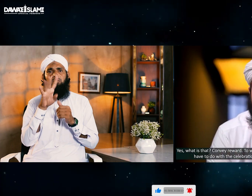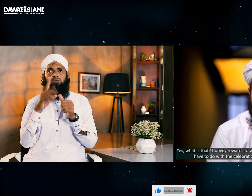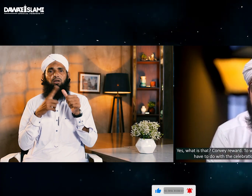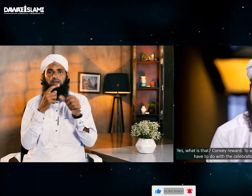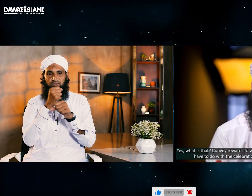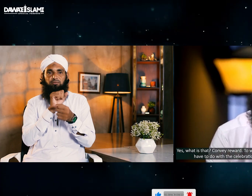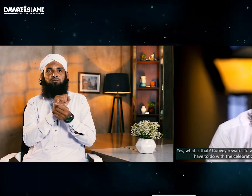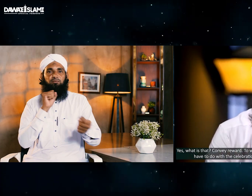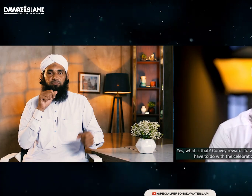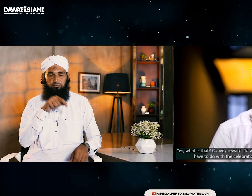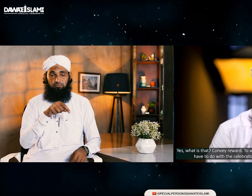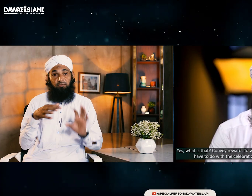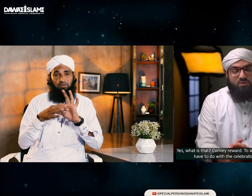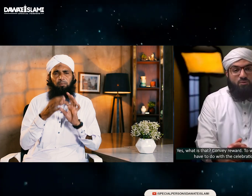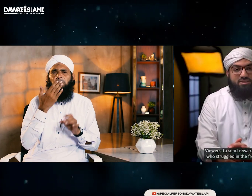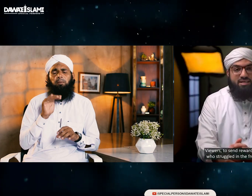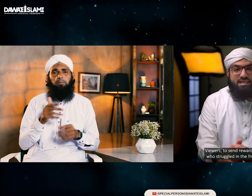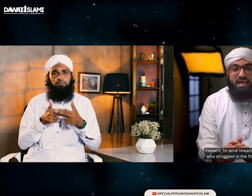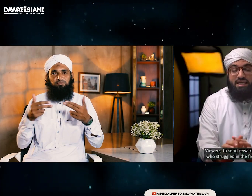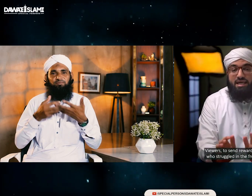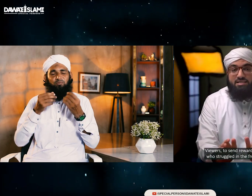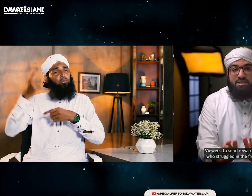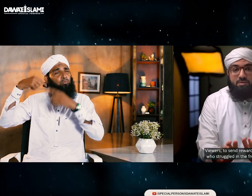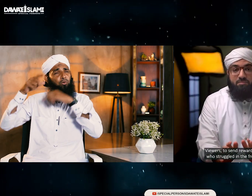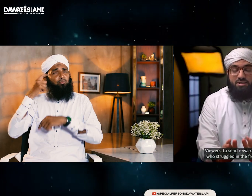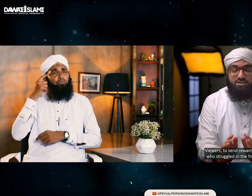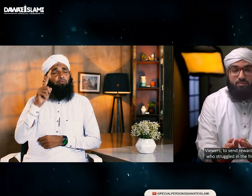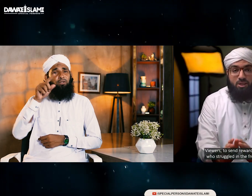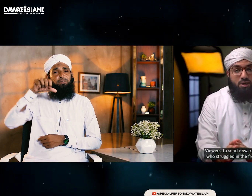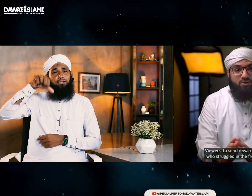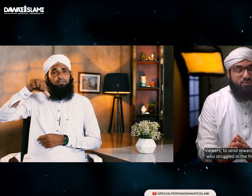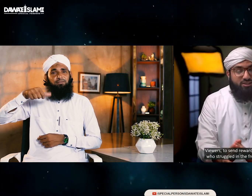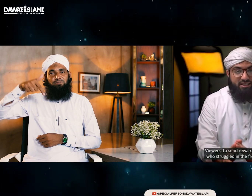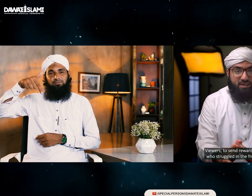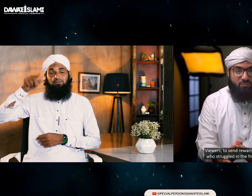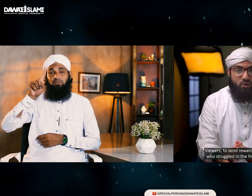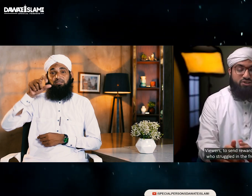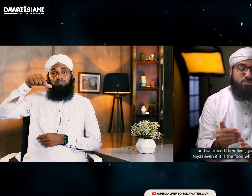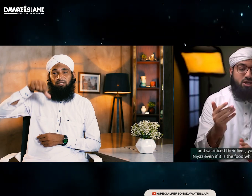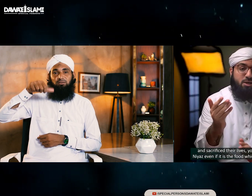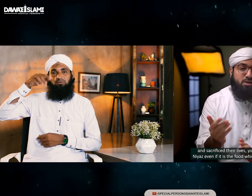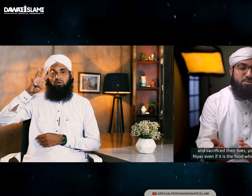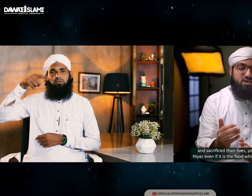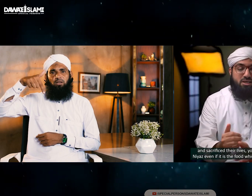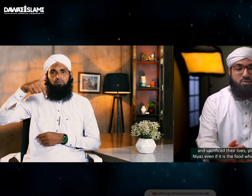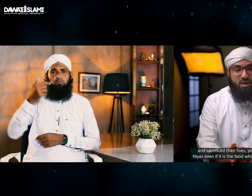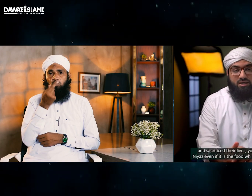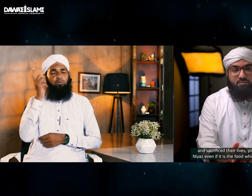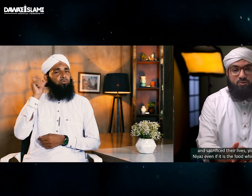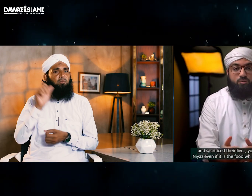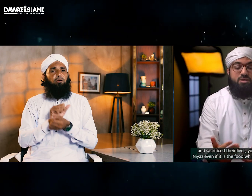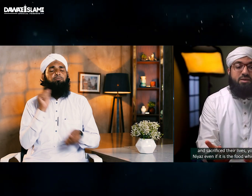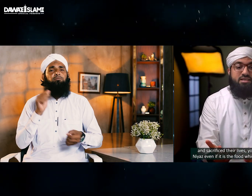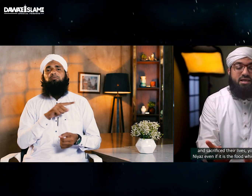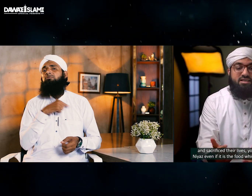جشن آزادی کا ایصال ثواب سے کیا تعلق ہے؟ ویورز، تحریک آزادی میں جن مسلمانوں نے جد و جہد کی اور جن مسلمانوں نے اپنی جانیں قربان